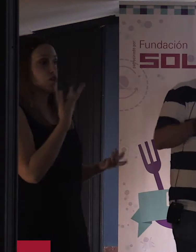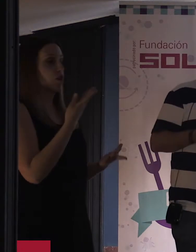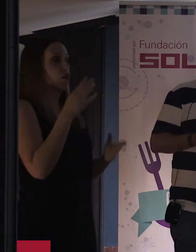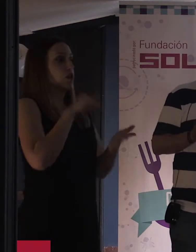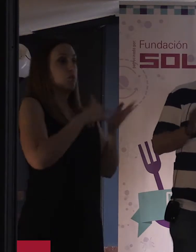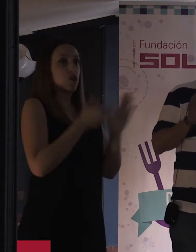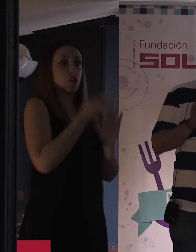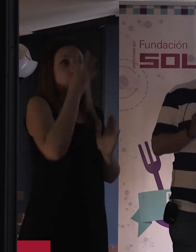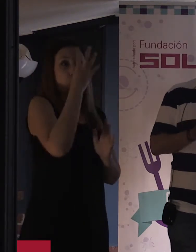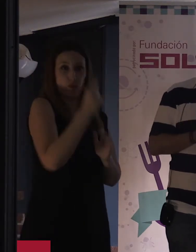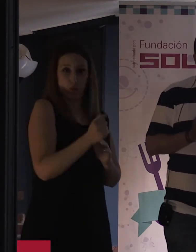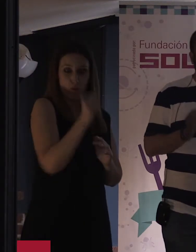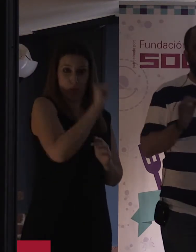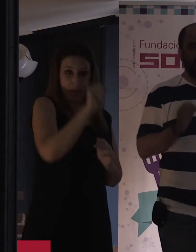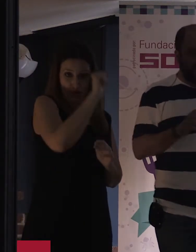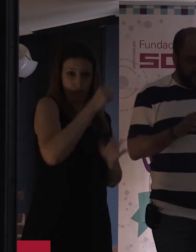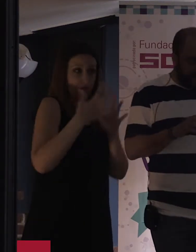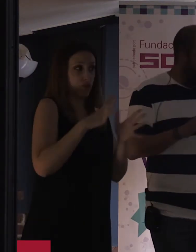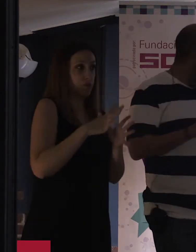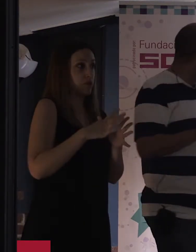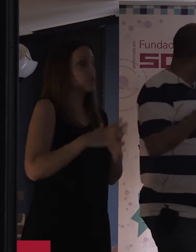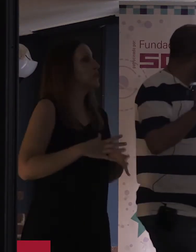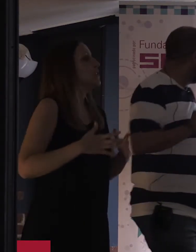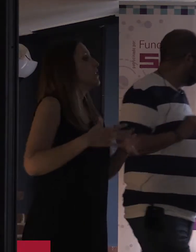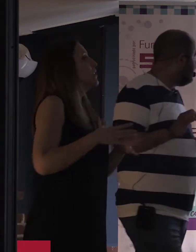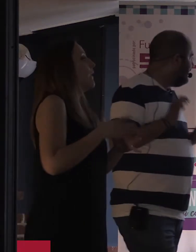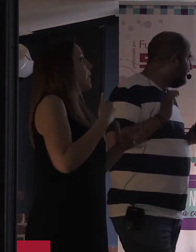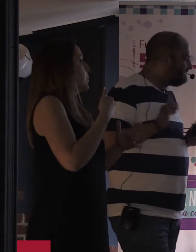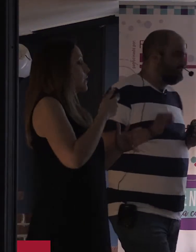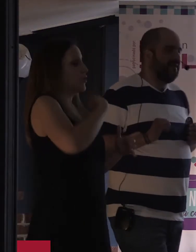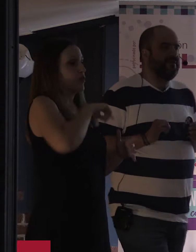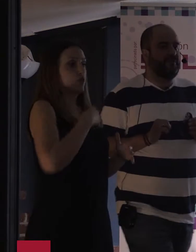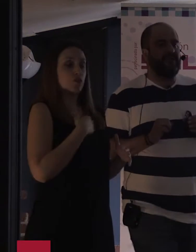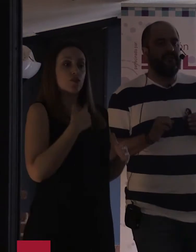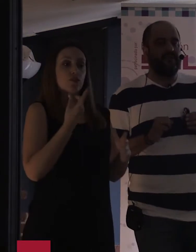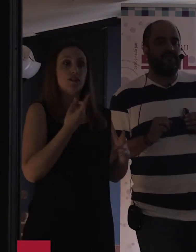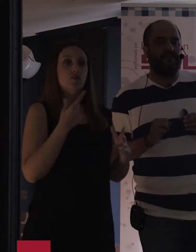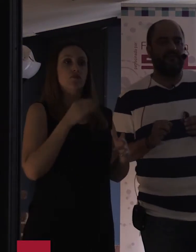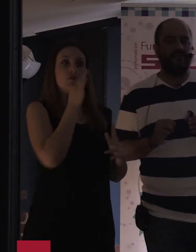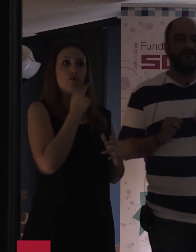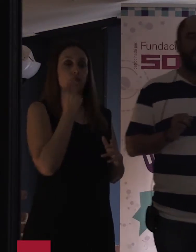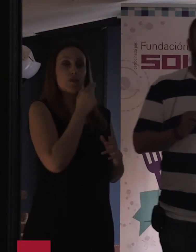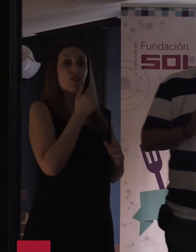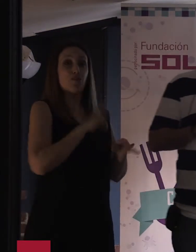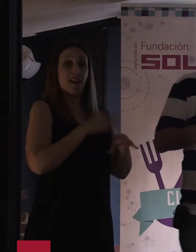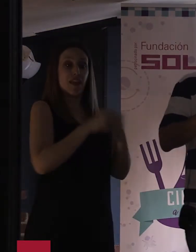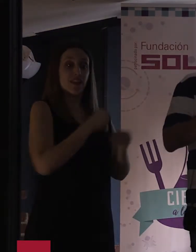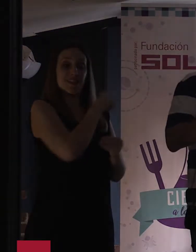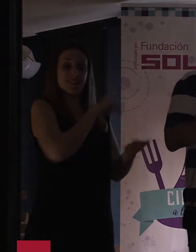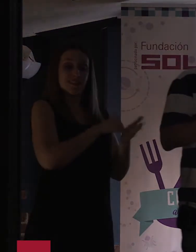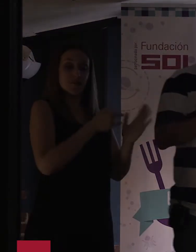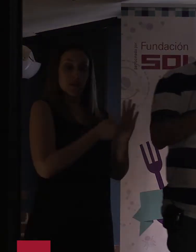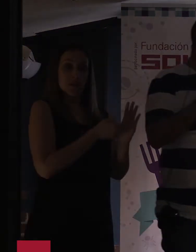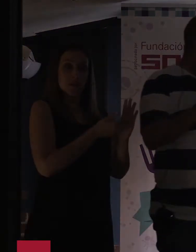4 años, llevamos 2 y medio, nos hemos comprometido al final del proyecto a hacer este experimento de aquí. Nos